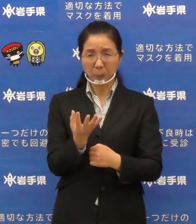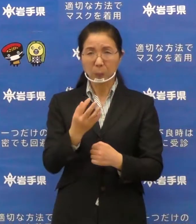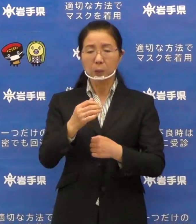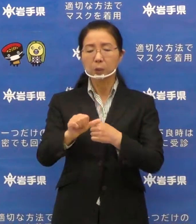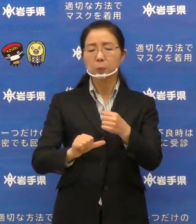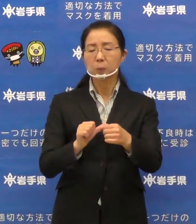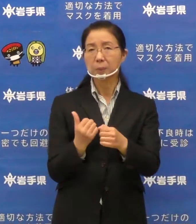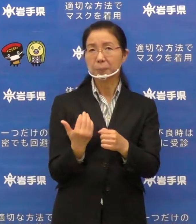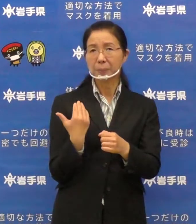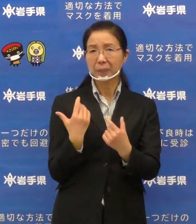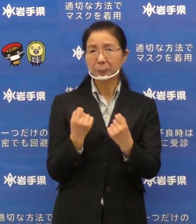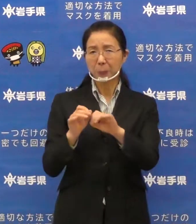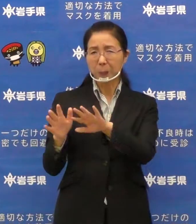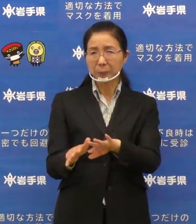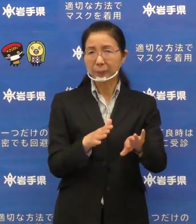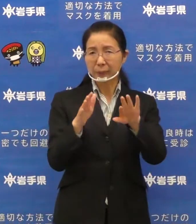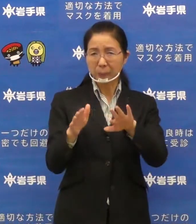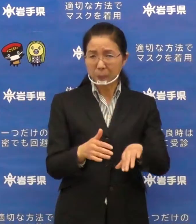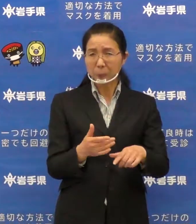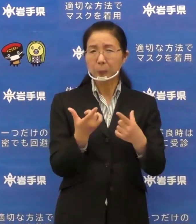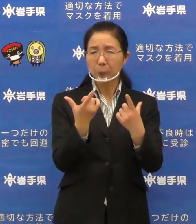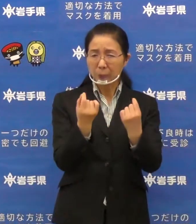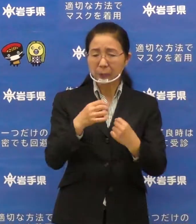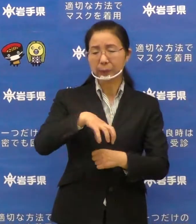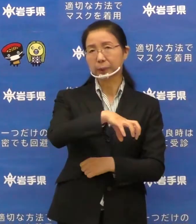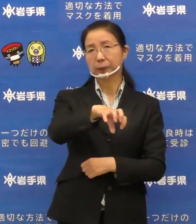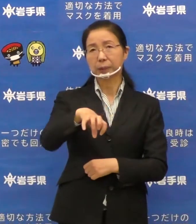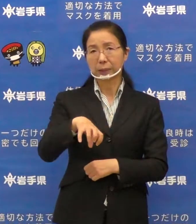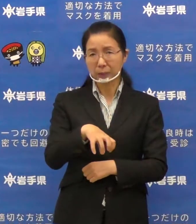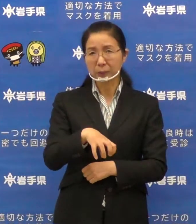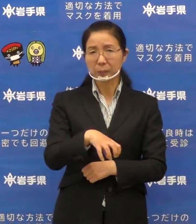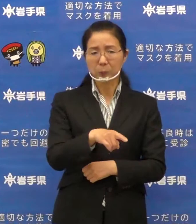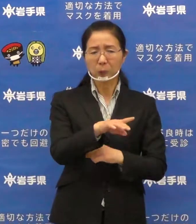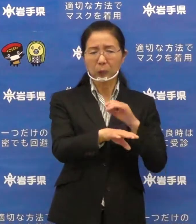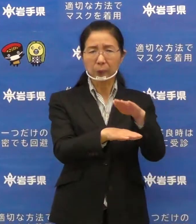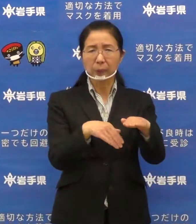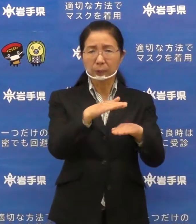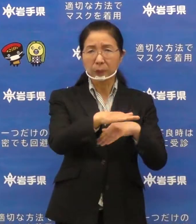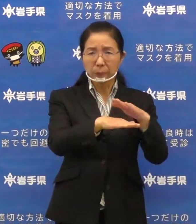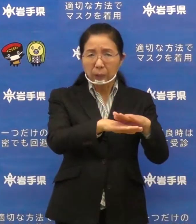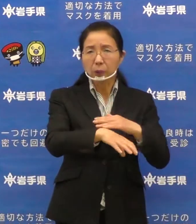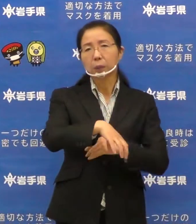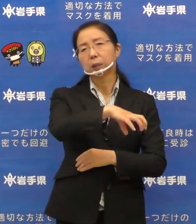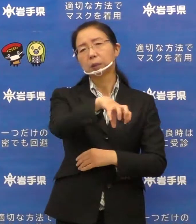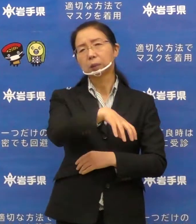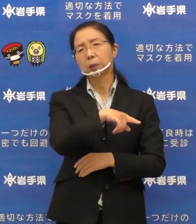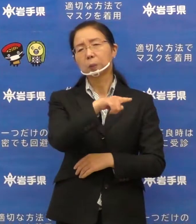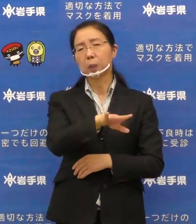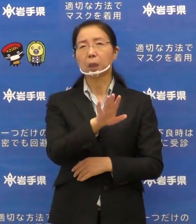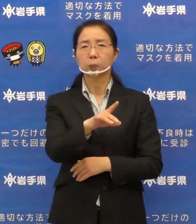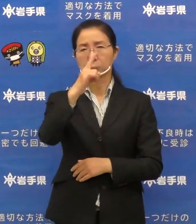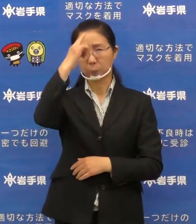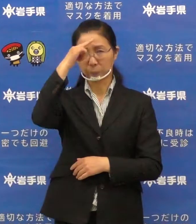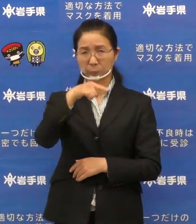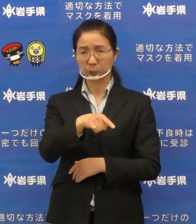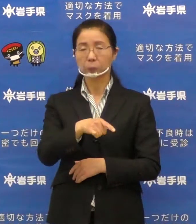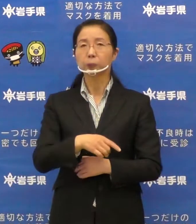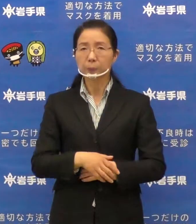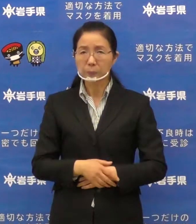5年前の台風の被害を受けたところ、そこに重ねて被害が起きたところもあります